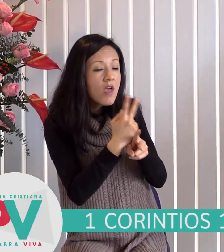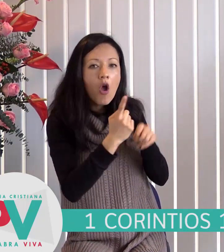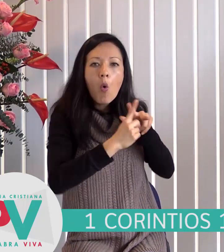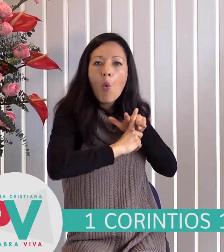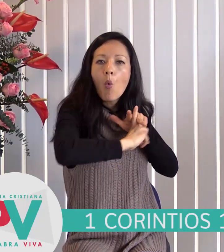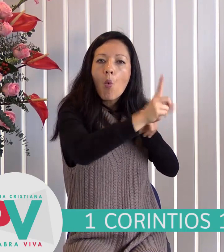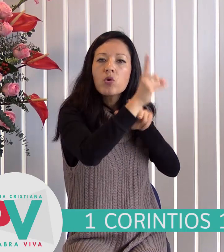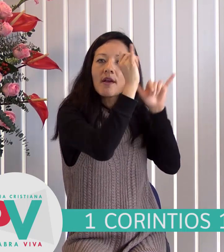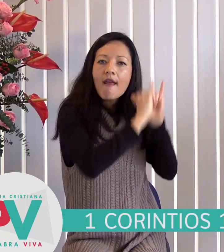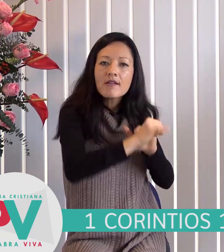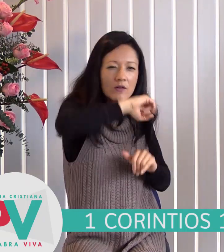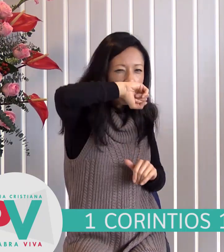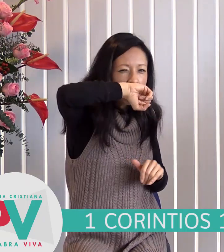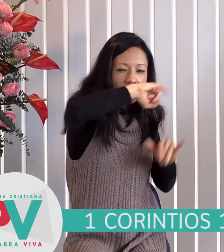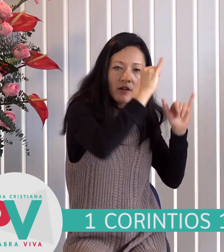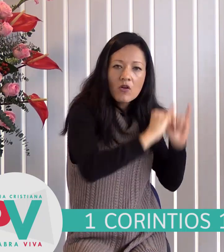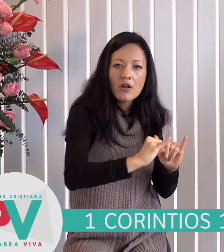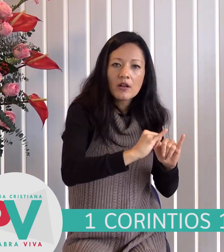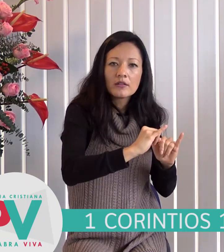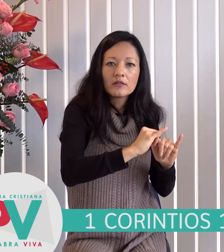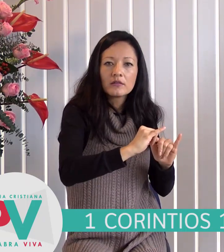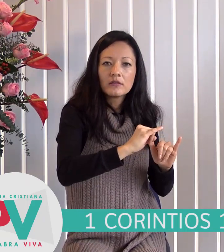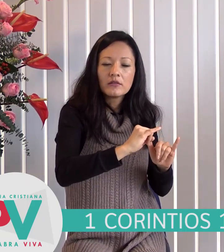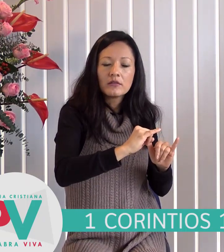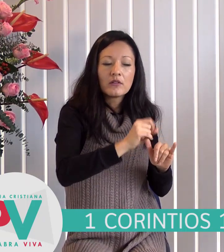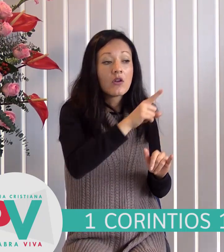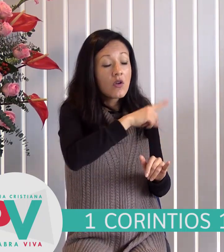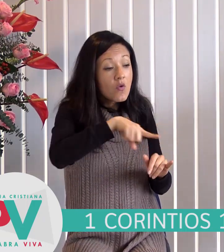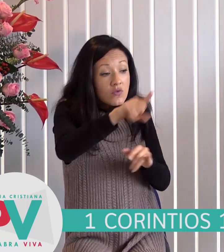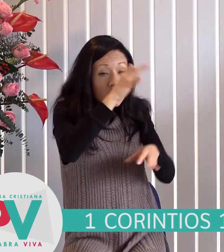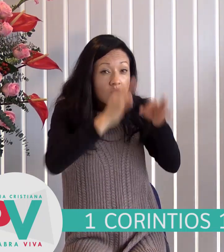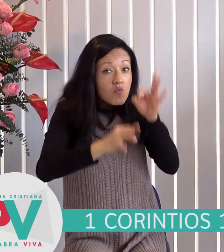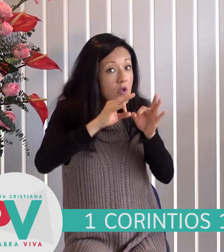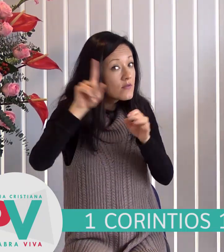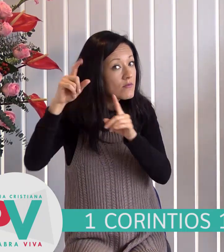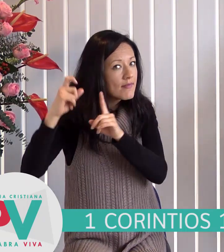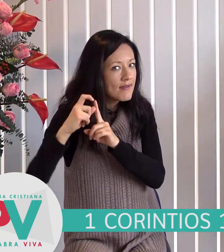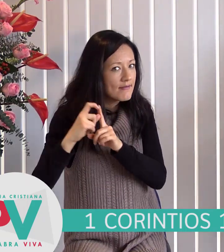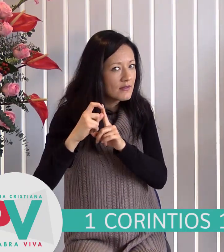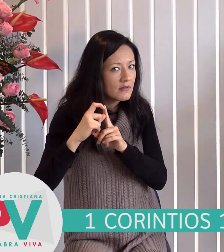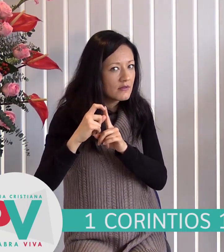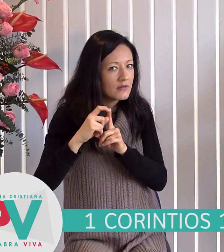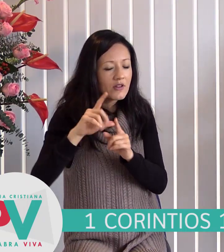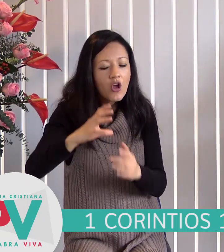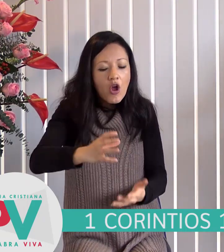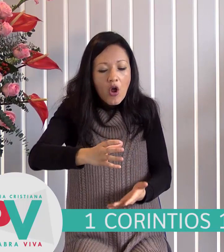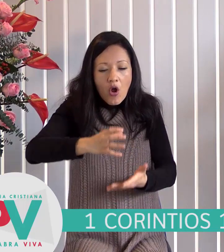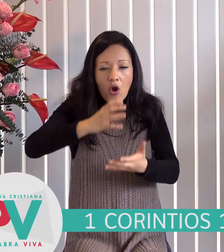idolatría, como a sensatos os hablo, juzgad vosotros lo que digo. La copa de